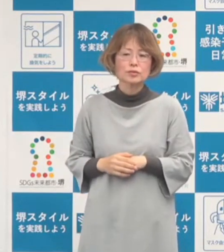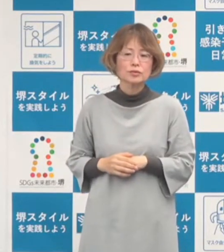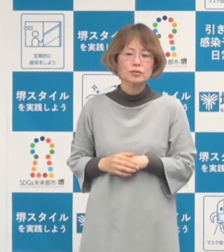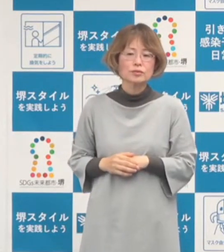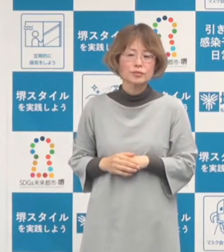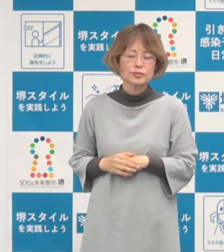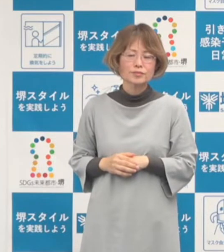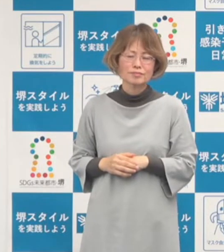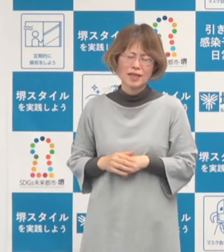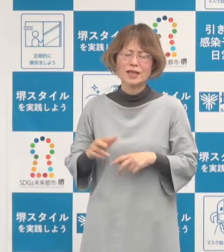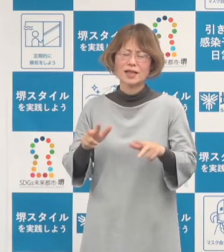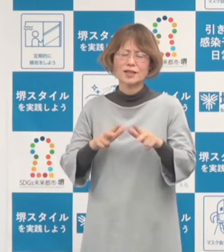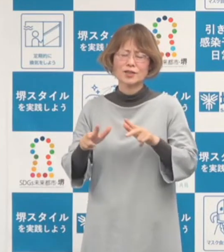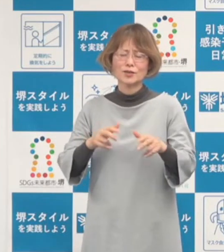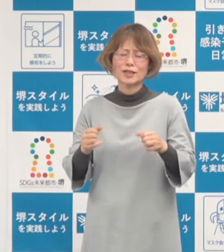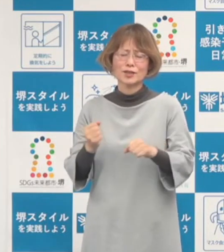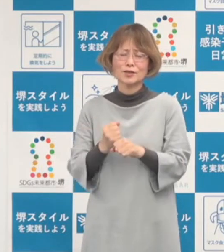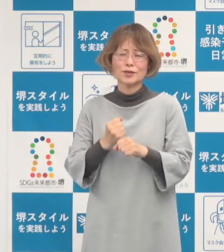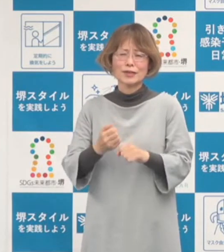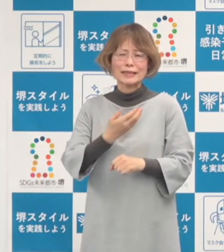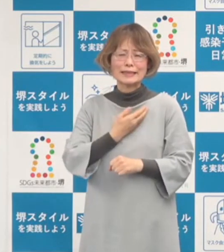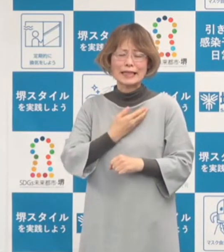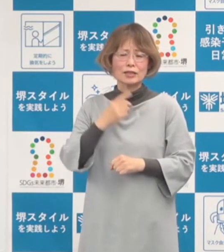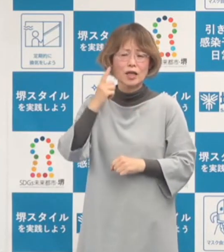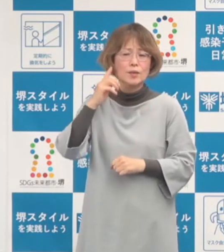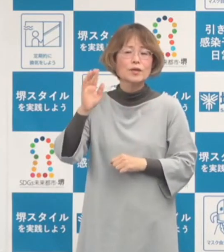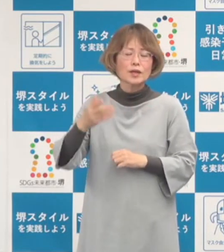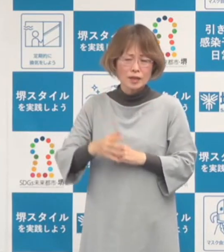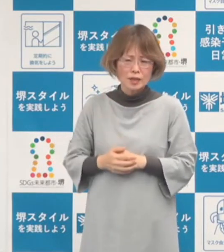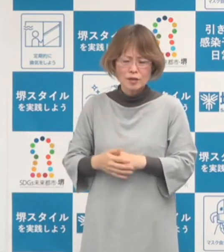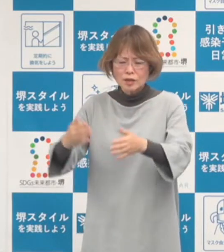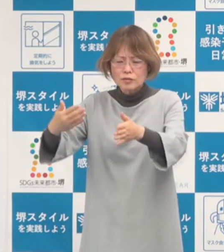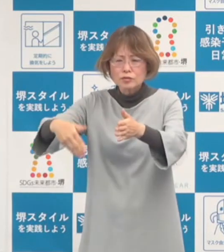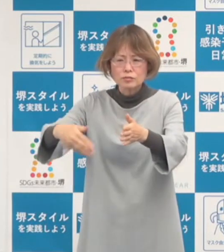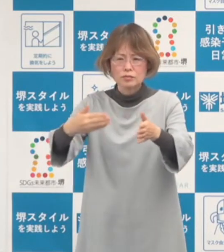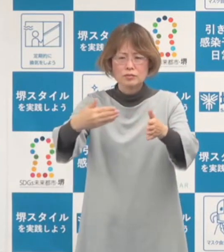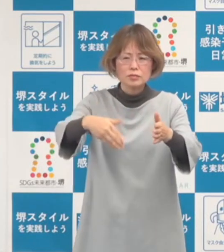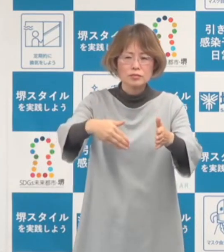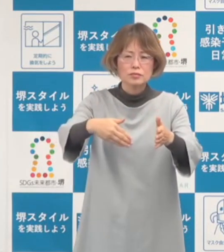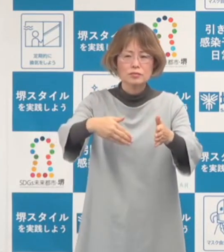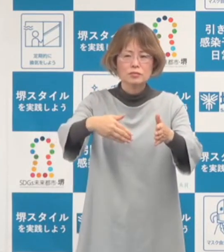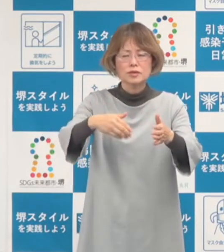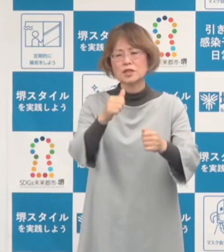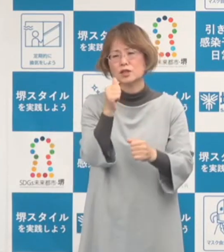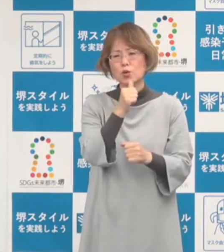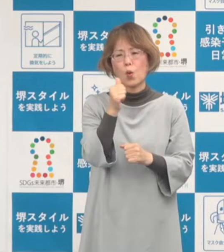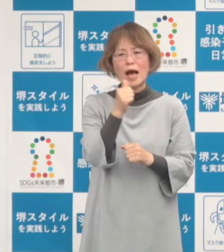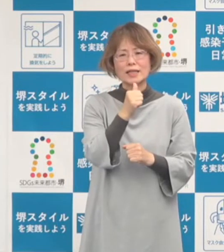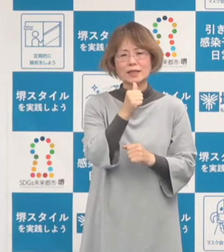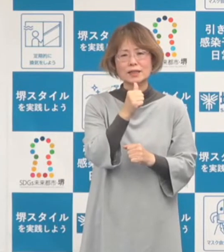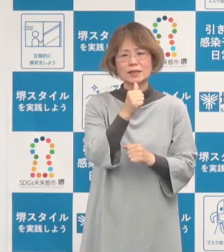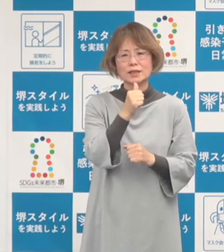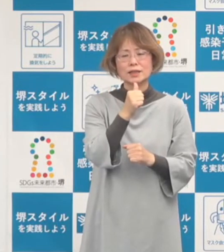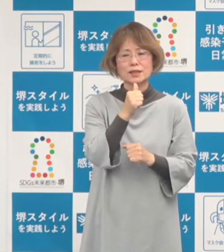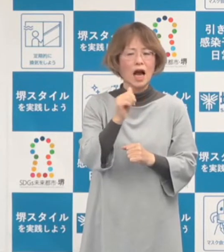当然行政の事業だからと言われてしまえばそれまでなんですけども、途切れている形で、紹介されている形になっているので、